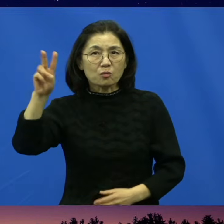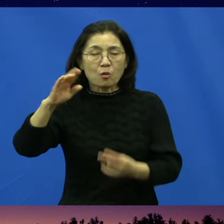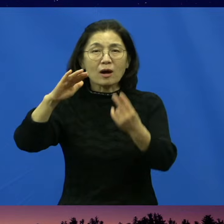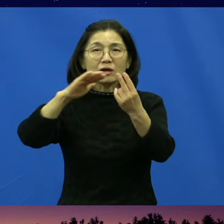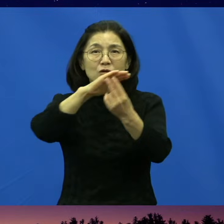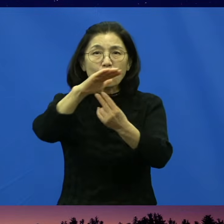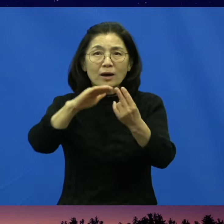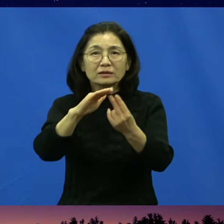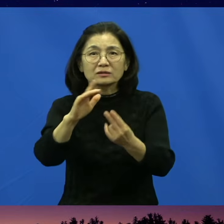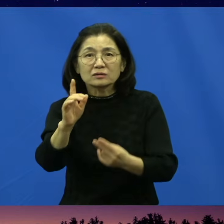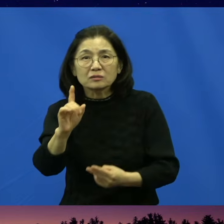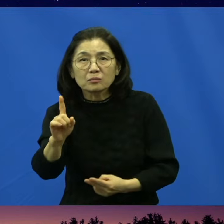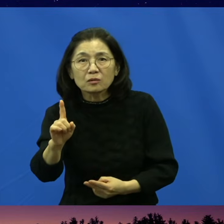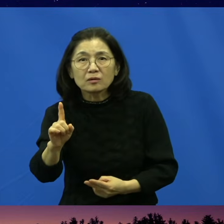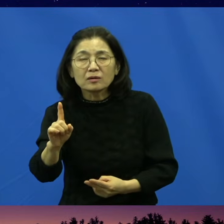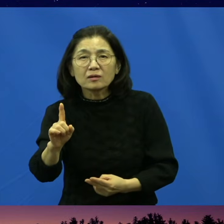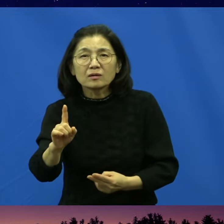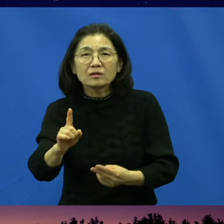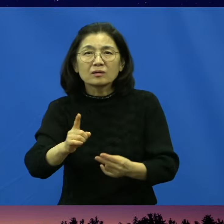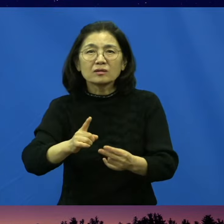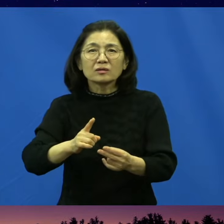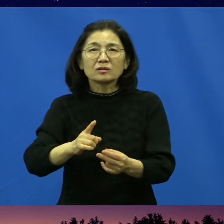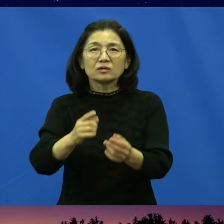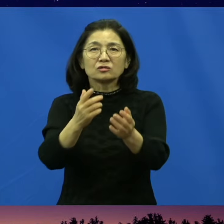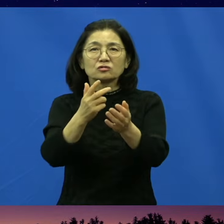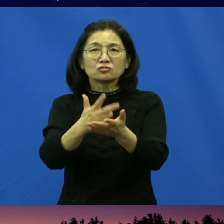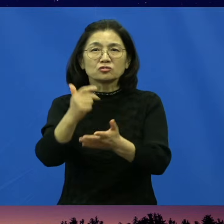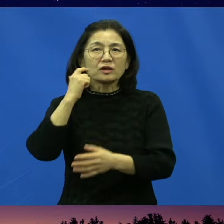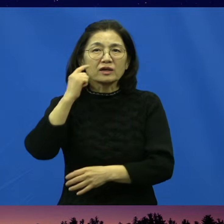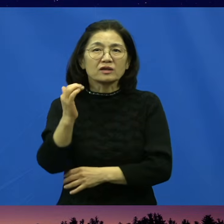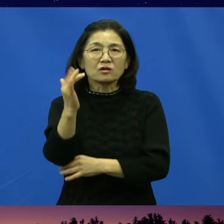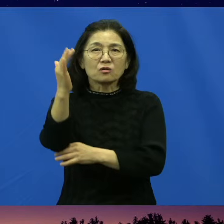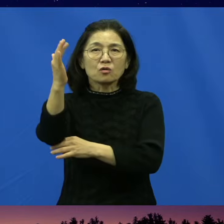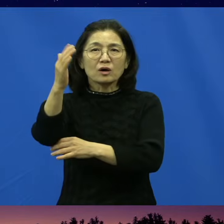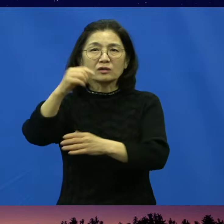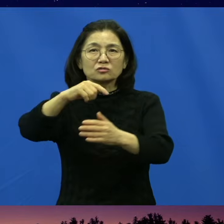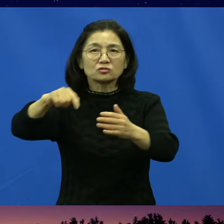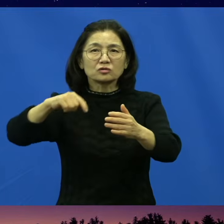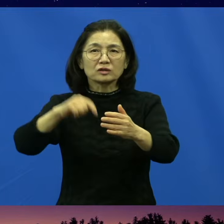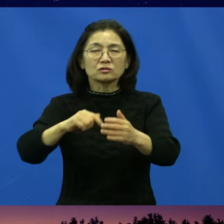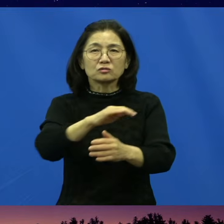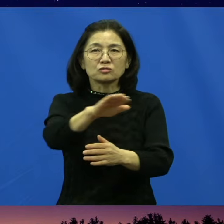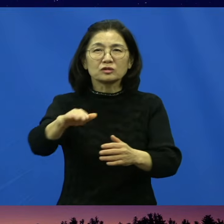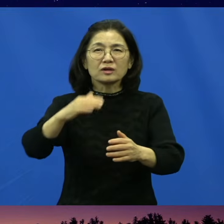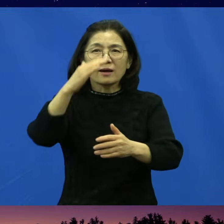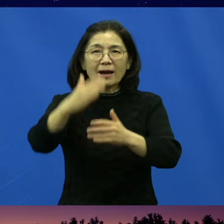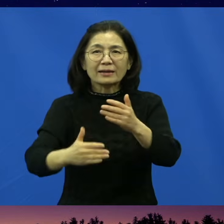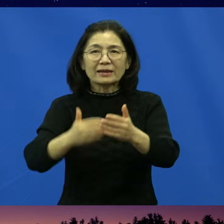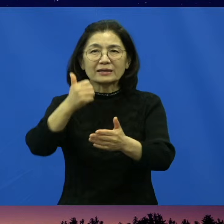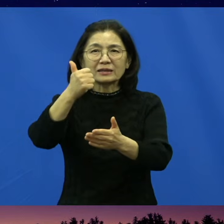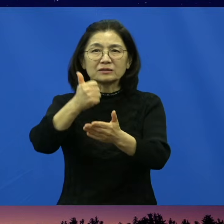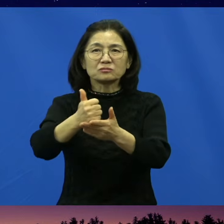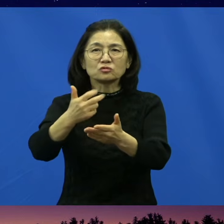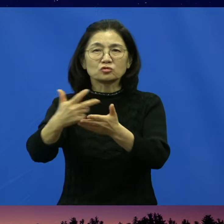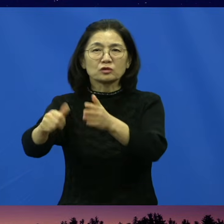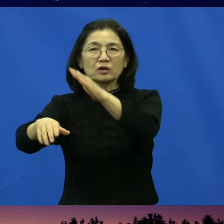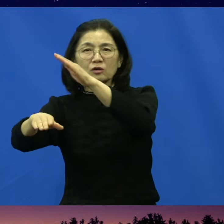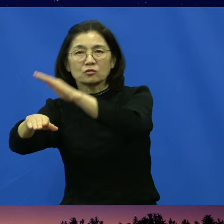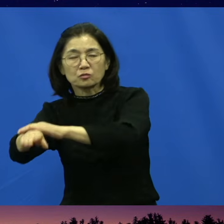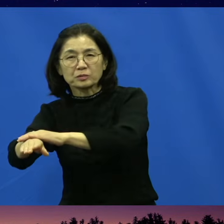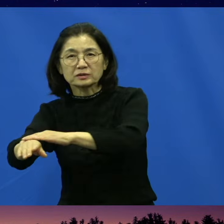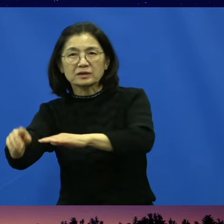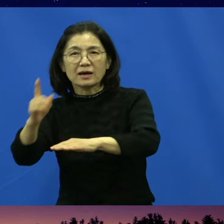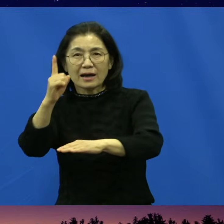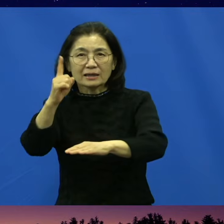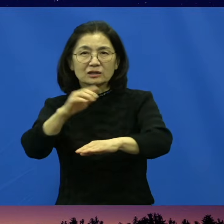37절 말씀에 여짜오되 주의 영광 중에서 우리를 하나는 주의 우편에 하나는 좌편에 앉게